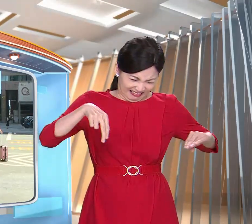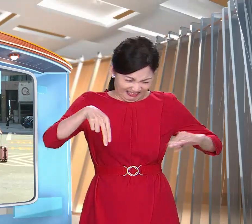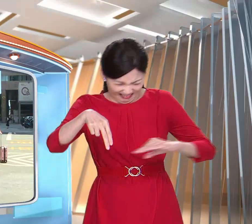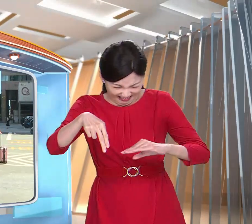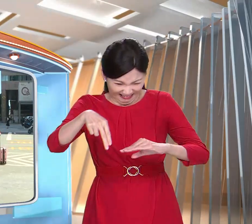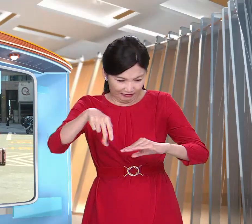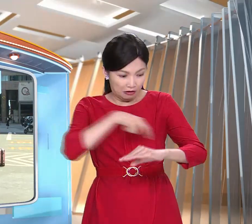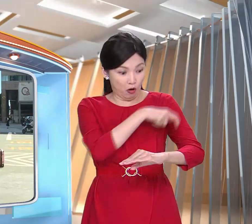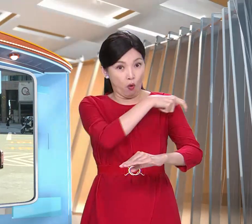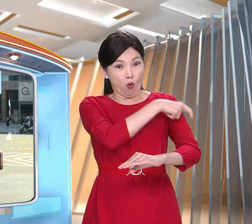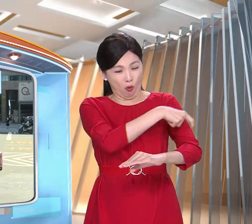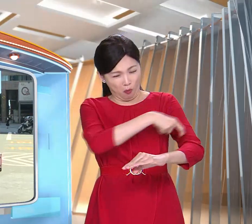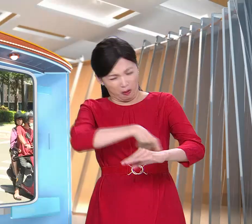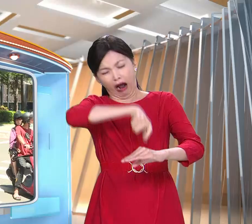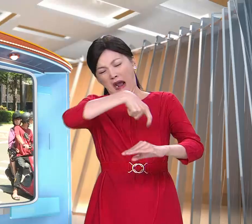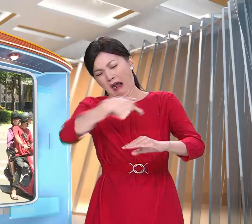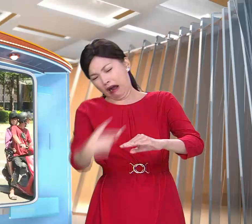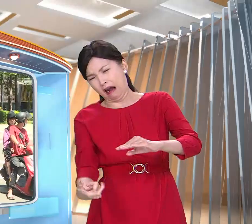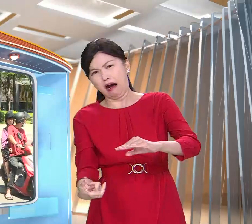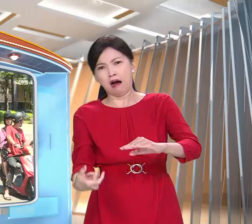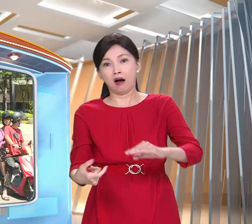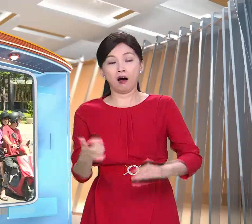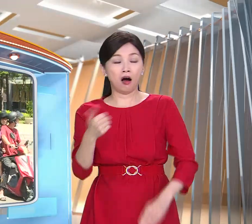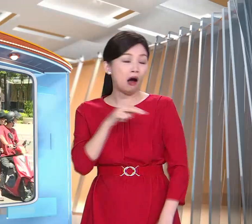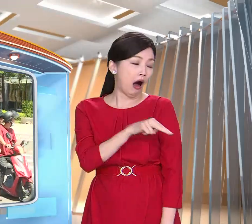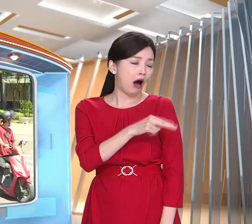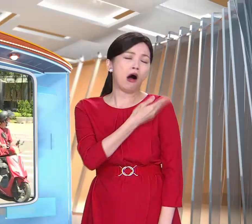撞，而行人却像没事一样离开。